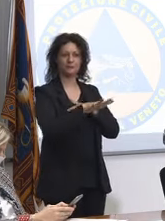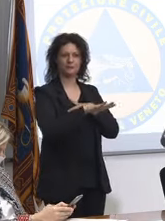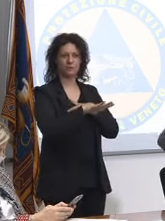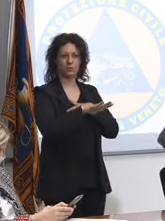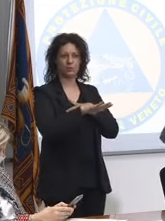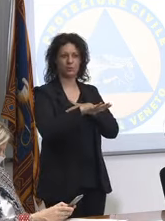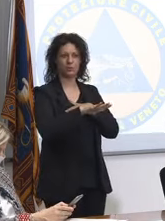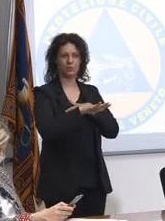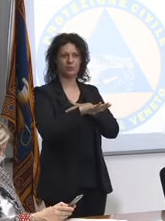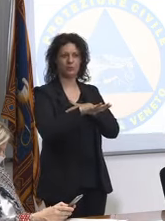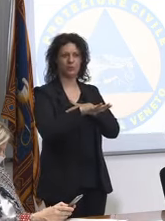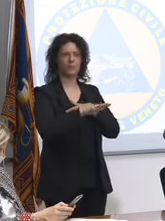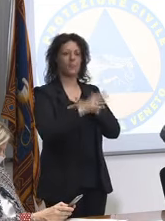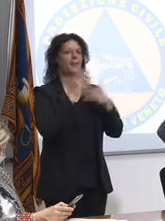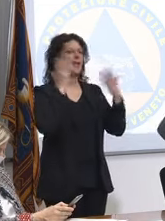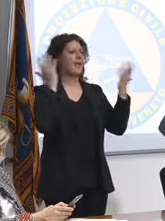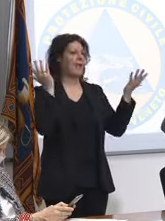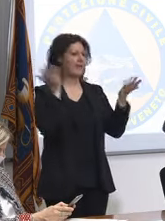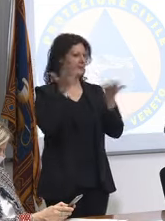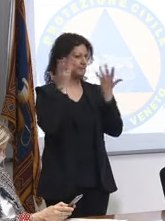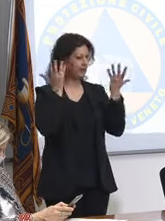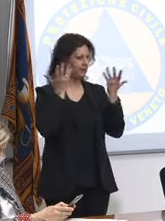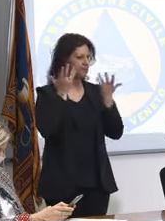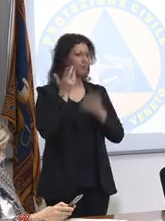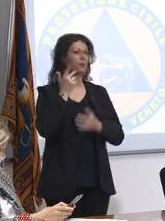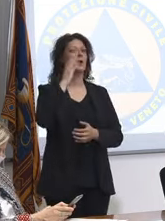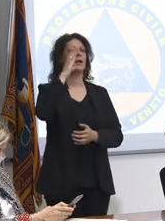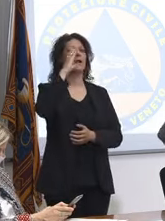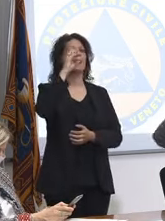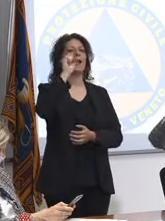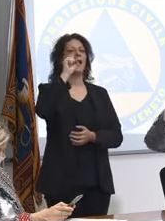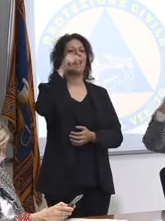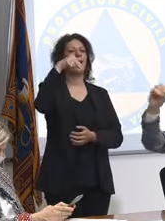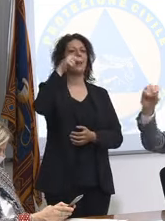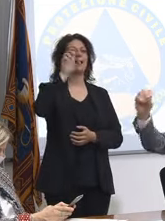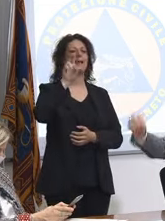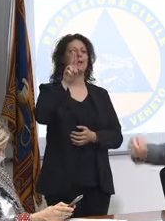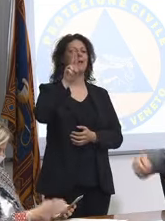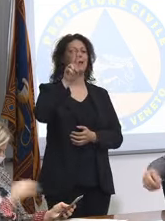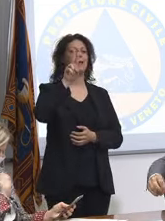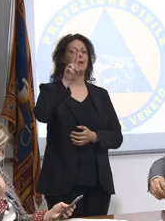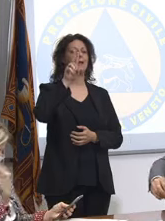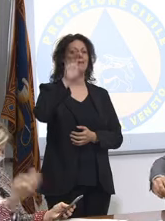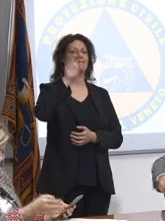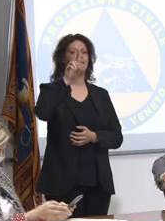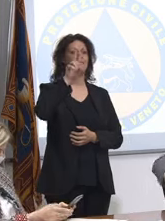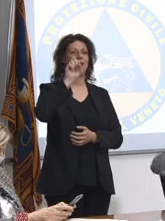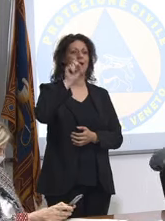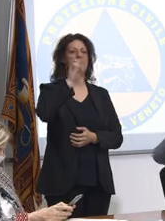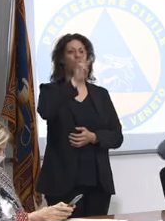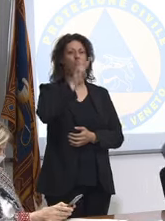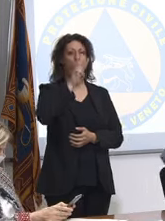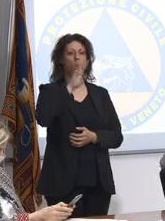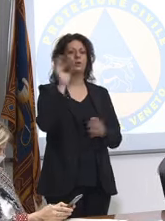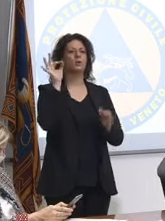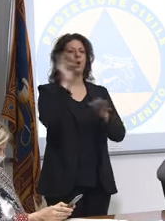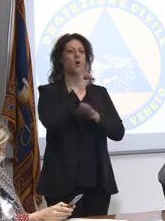Letto Caneva World, Gardaland, altri parchi